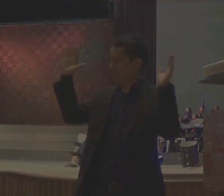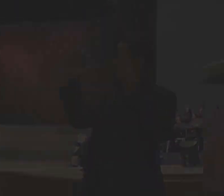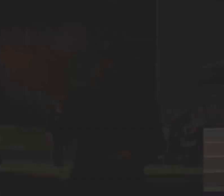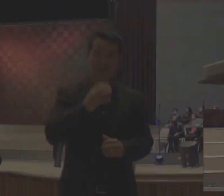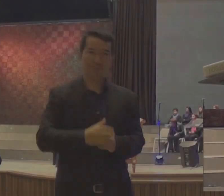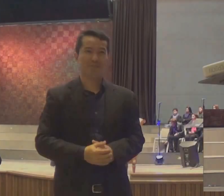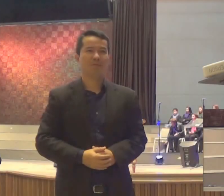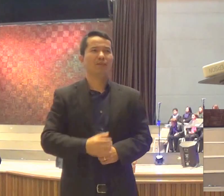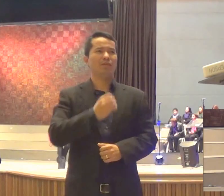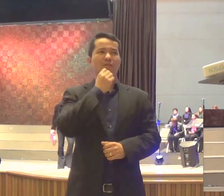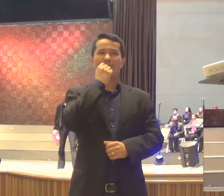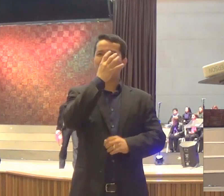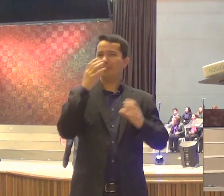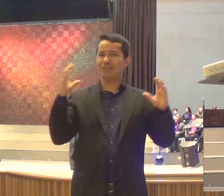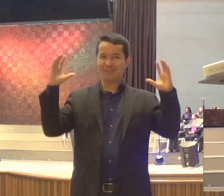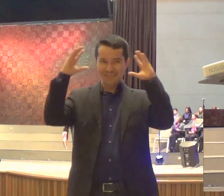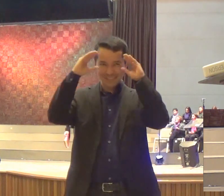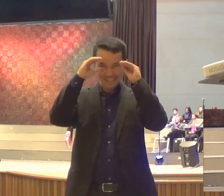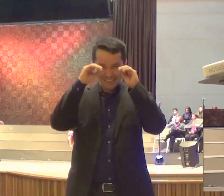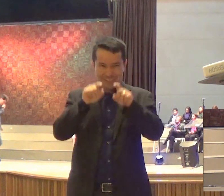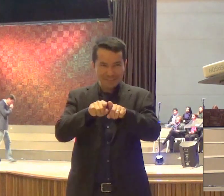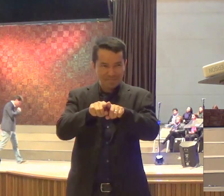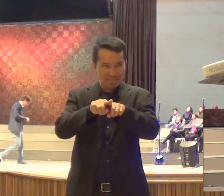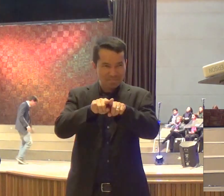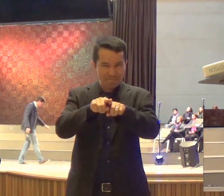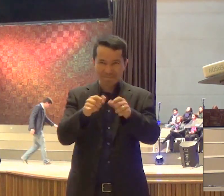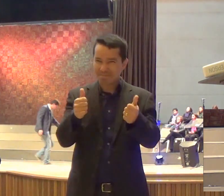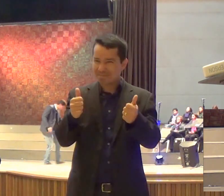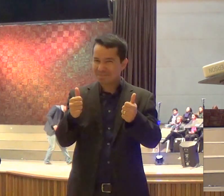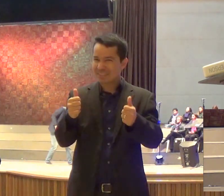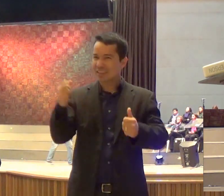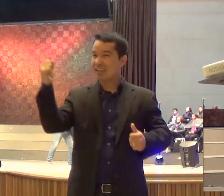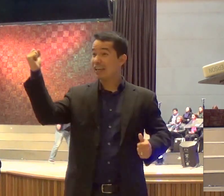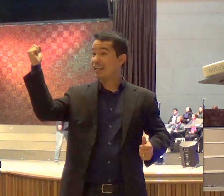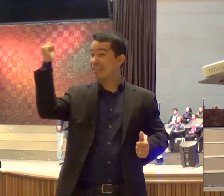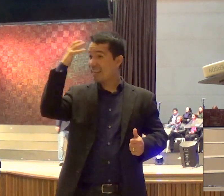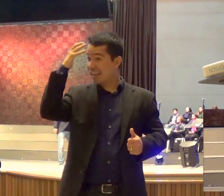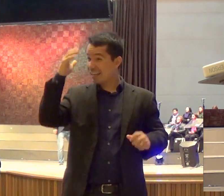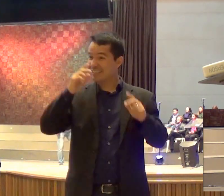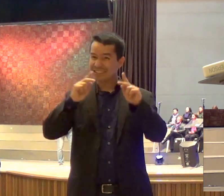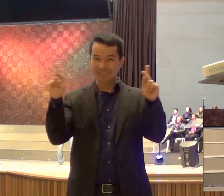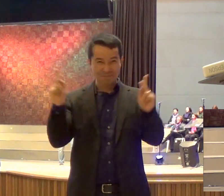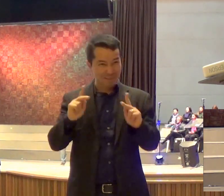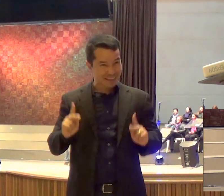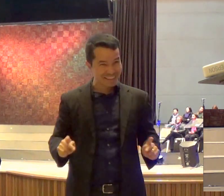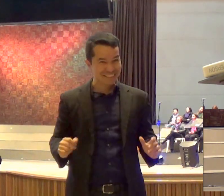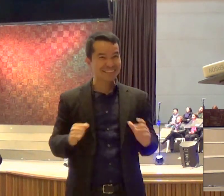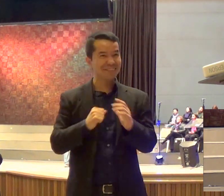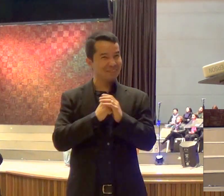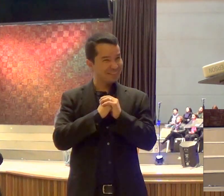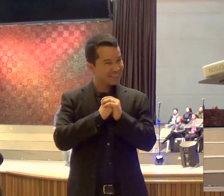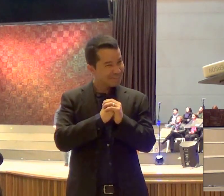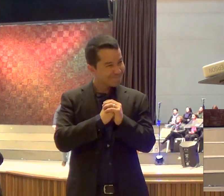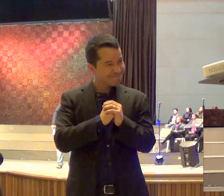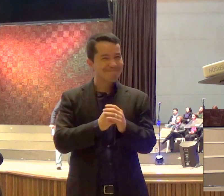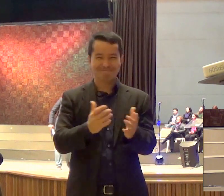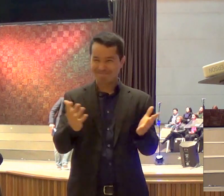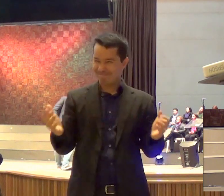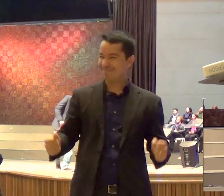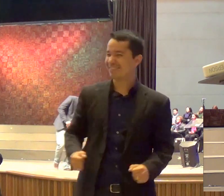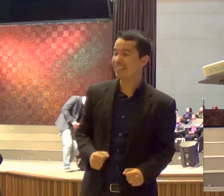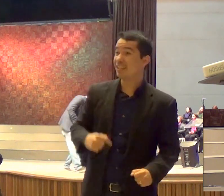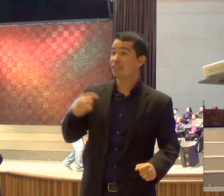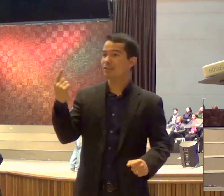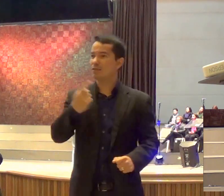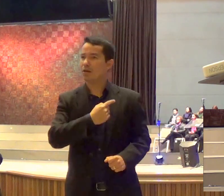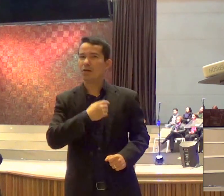Esse Boa noite irmãos quero saudar você com a graça e a paz do Senhor amém é muito bom nós estarmos aqui